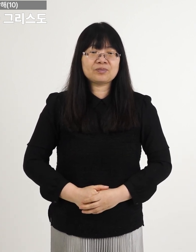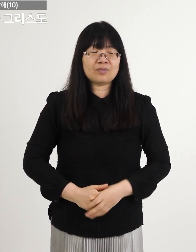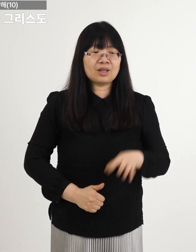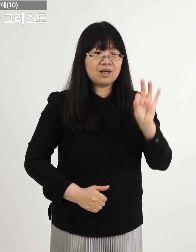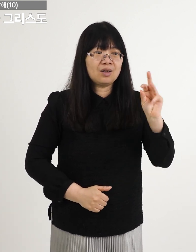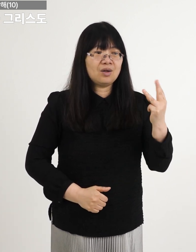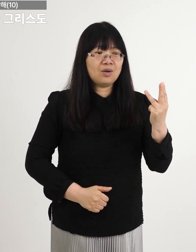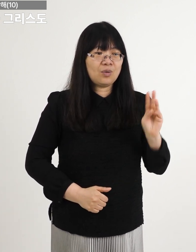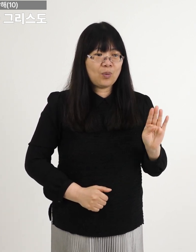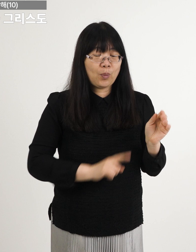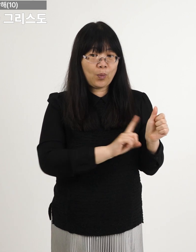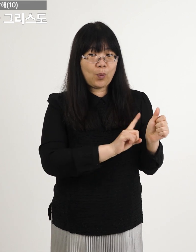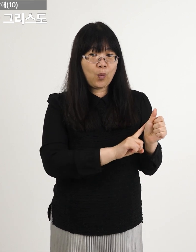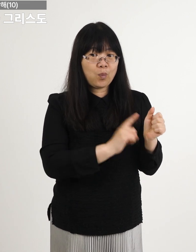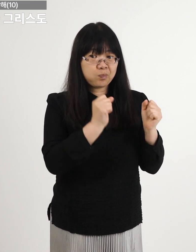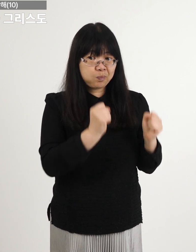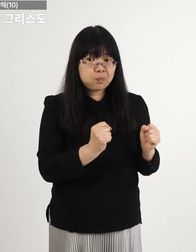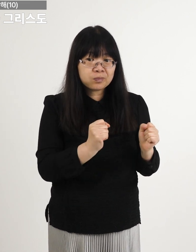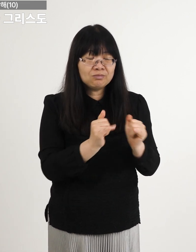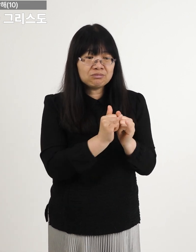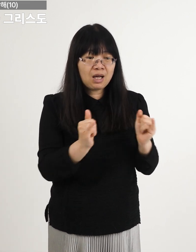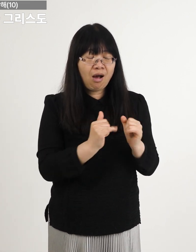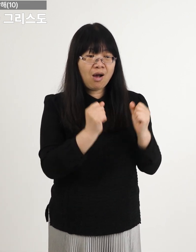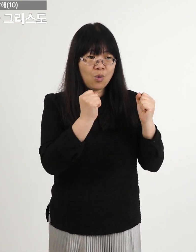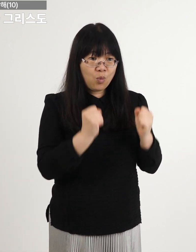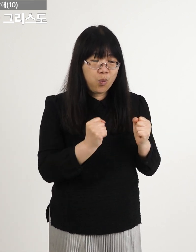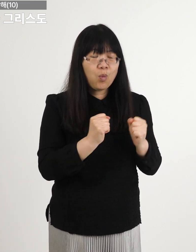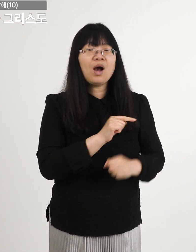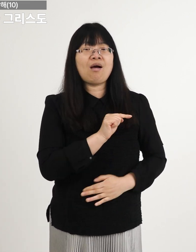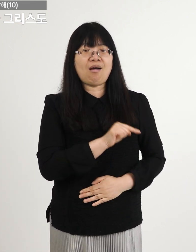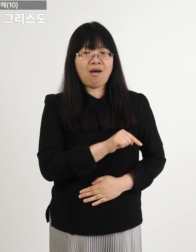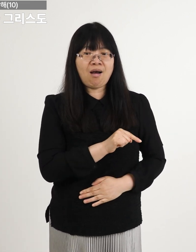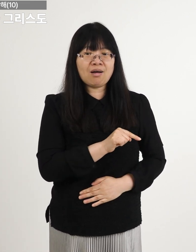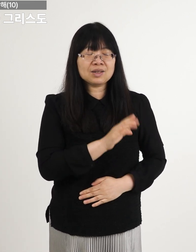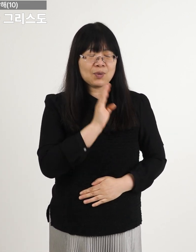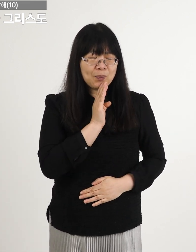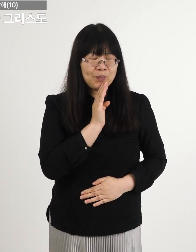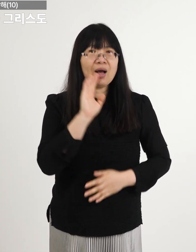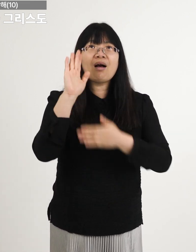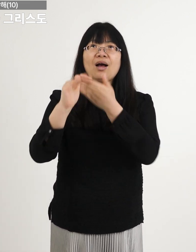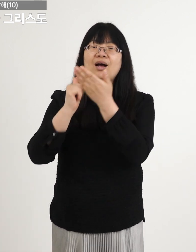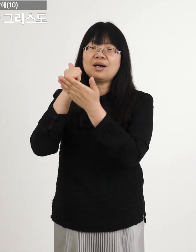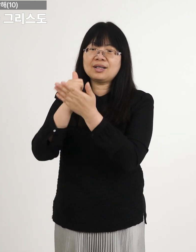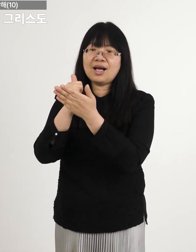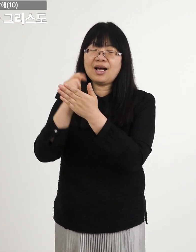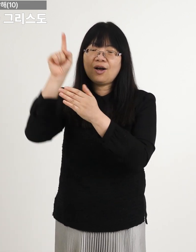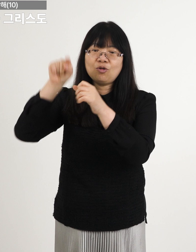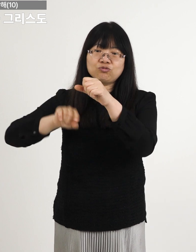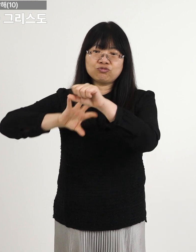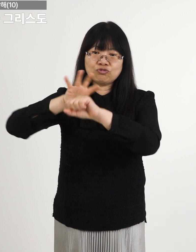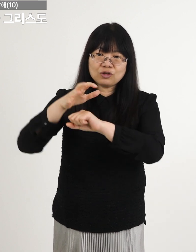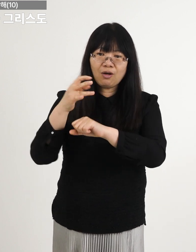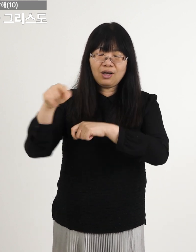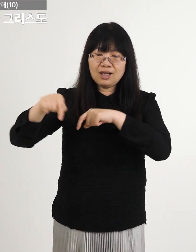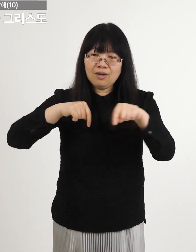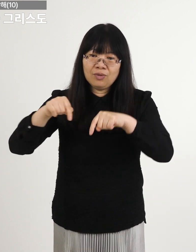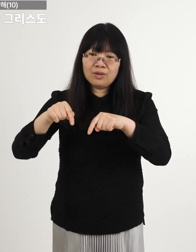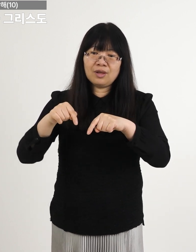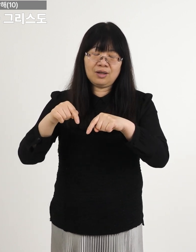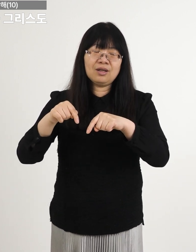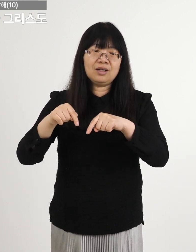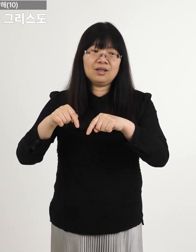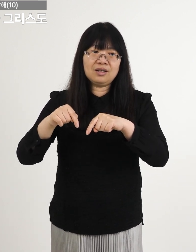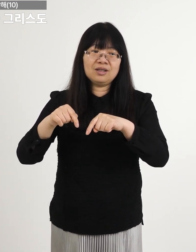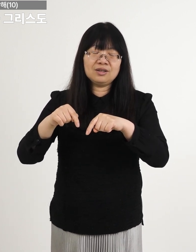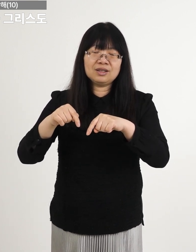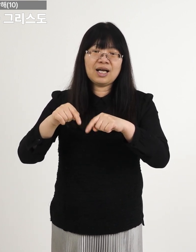욥의 존재가, 아니 인간의 존재가 얼마나 하나님의 우주적 경영의